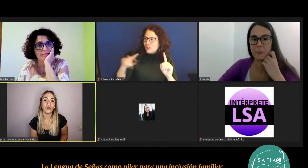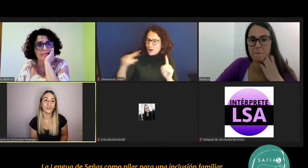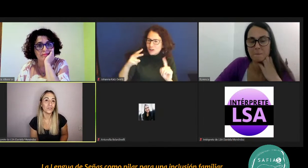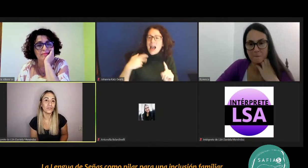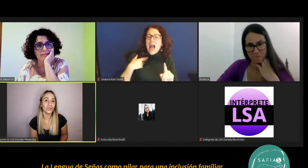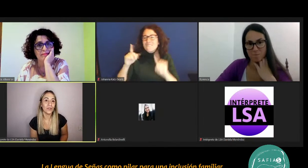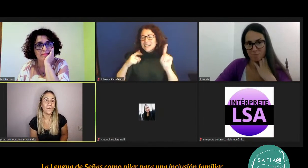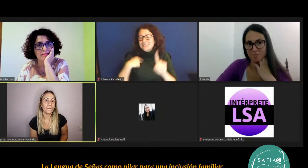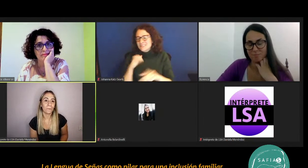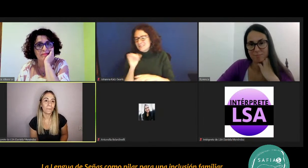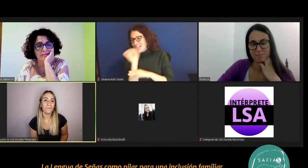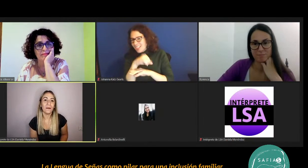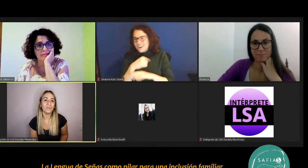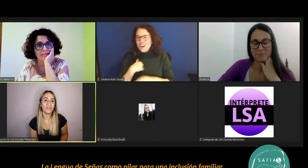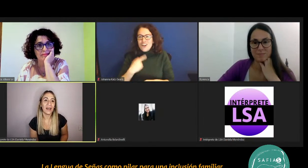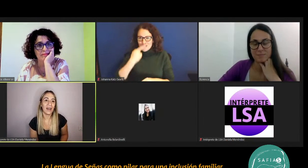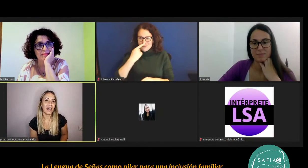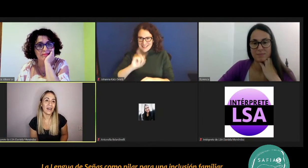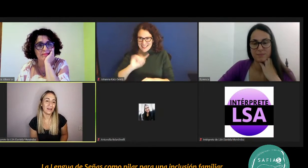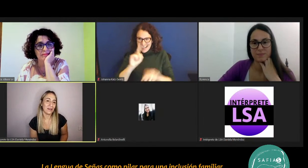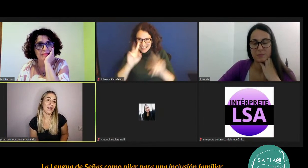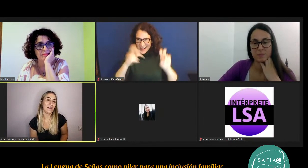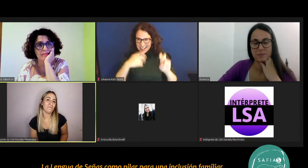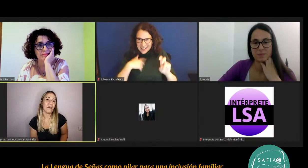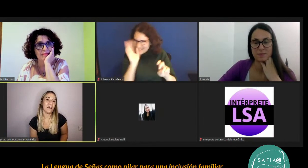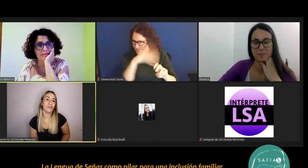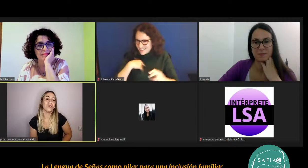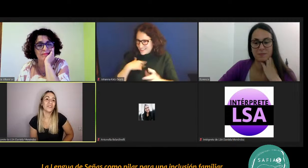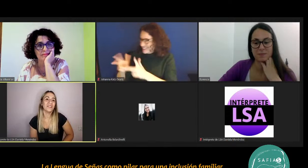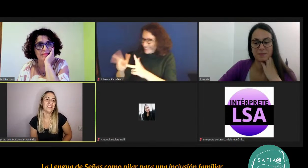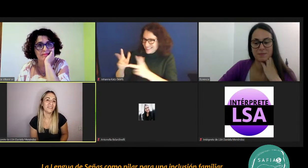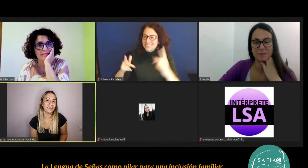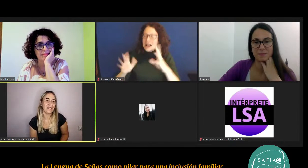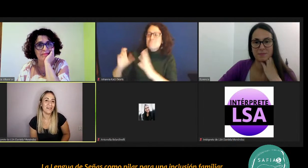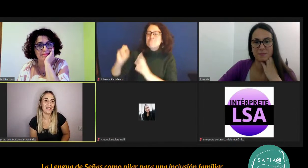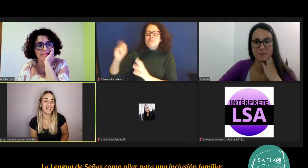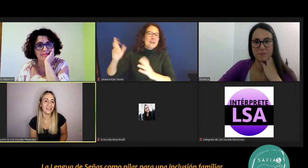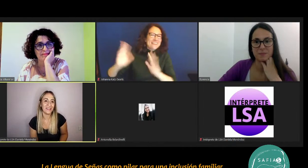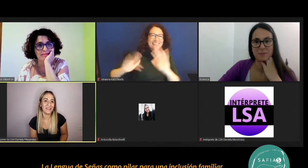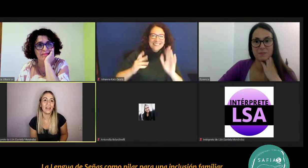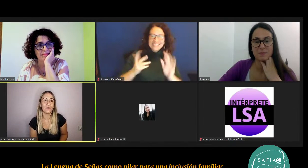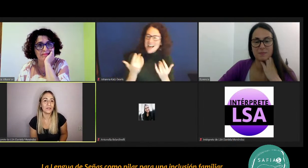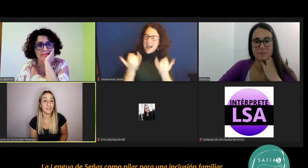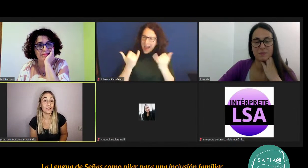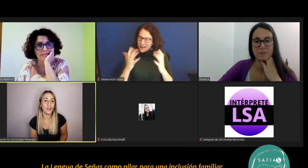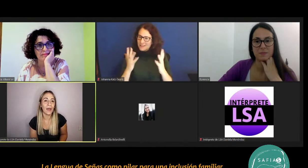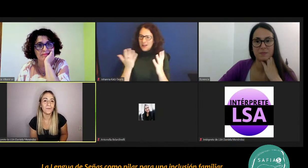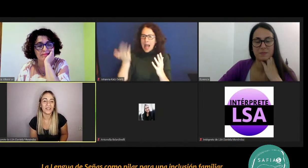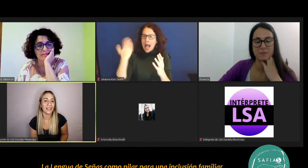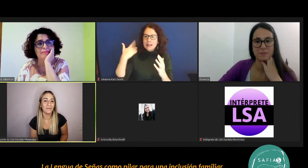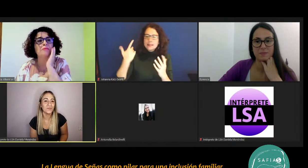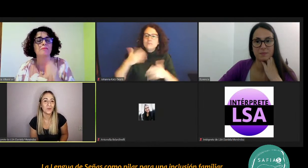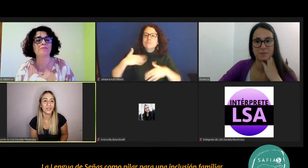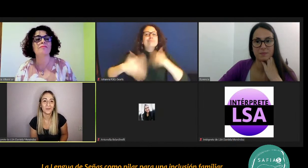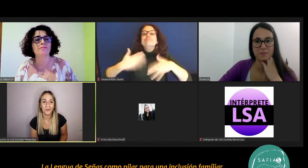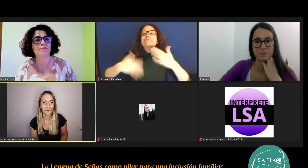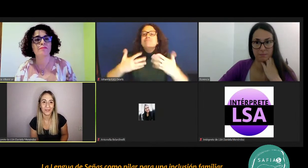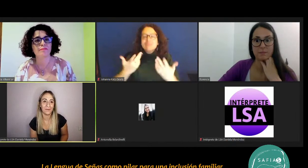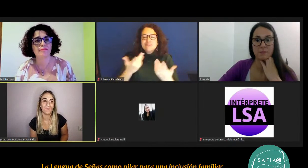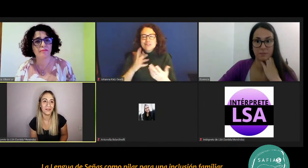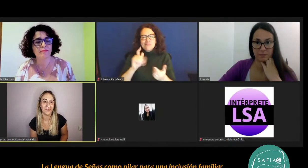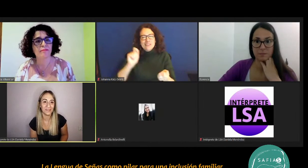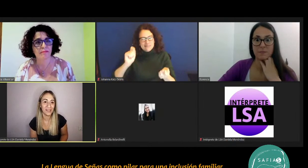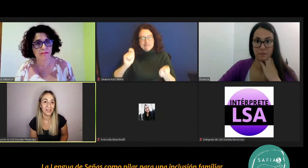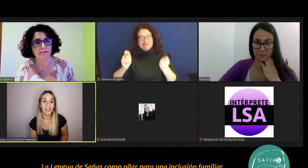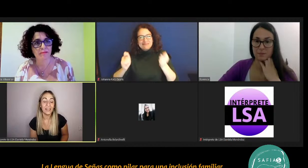que nosotros vamos no nos interesa el tema de estar leyendo los labios, o sea, queremos comunicarnos con